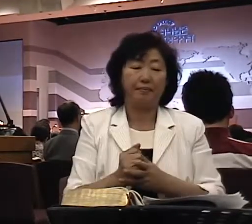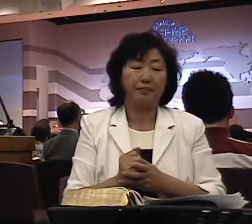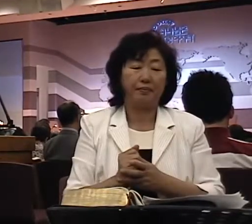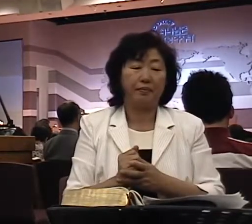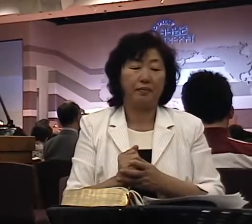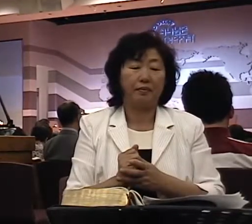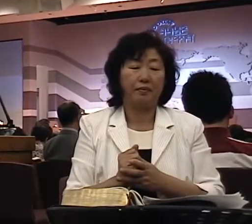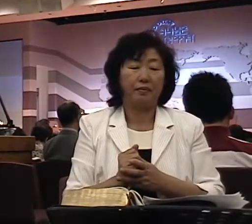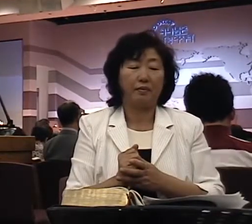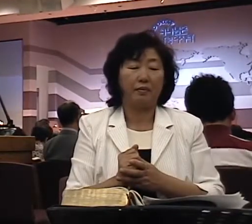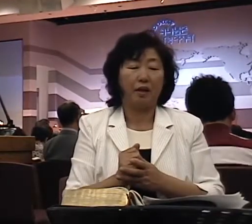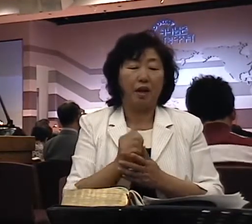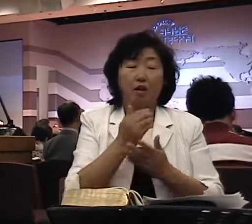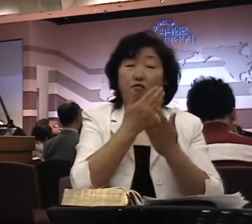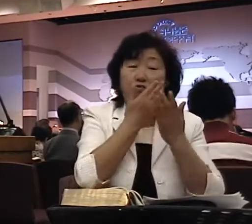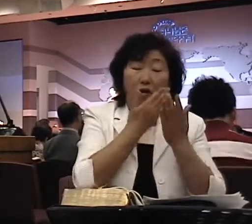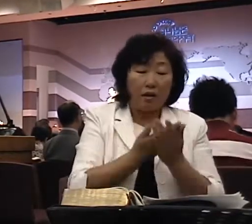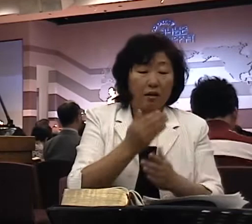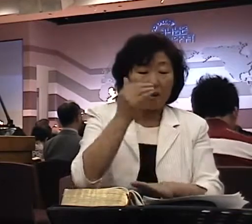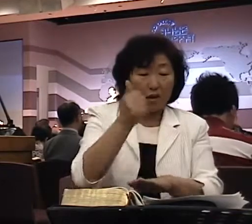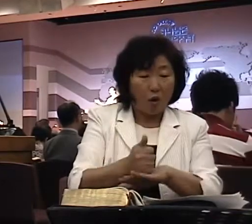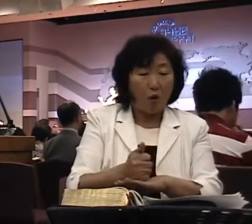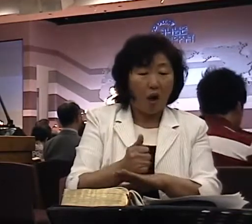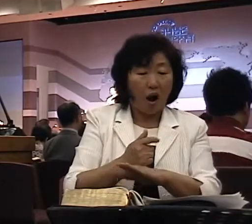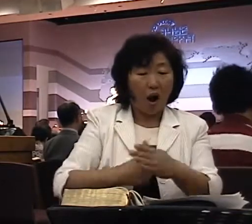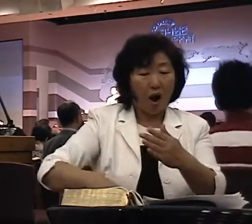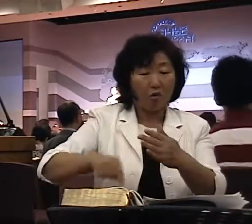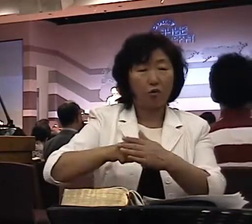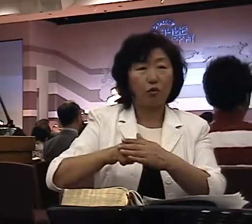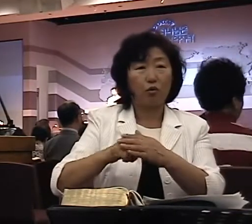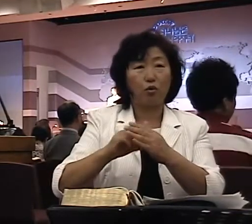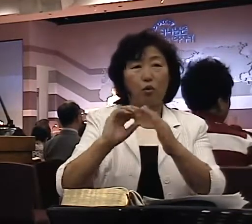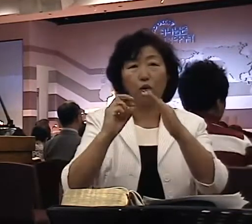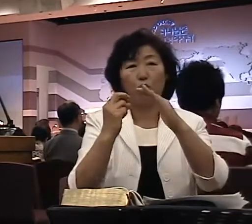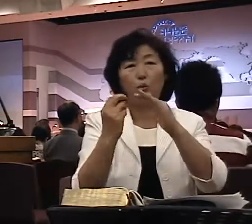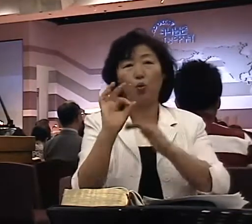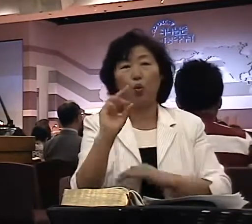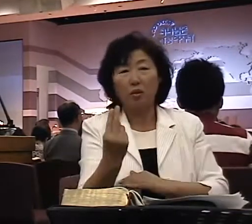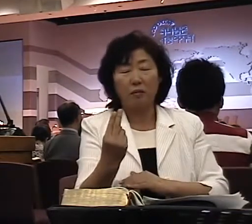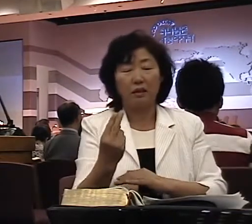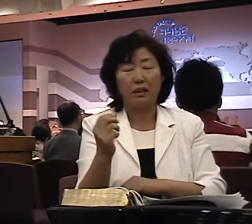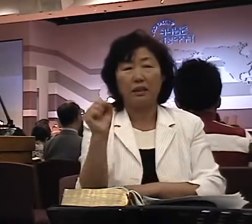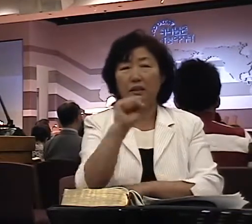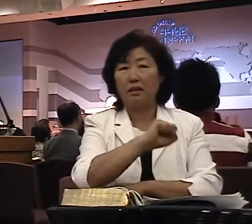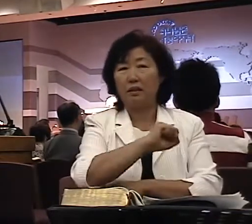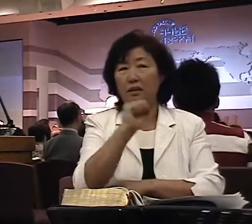근데 중요한 것은 그러한 결과 가운데서도 요셉이 흔들리지